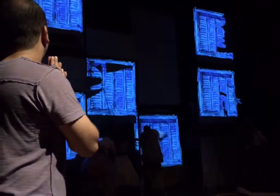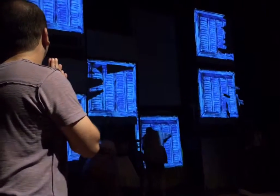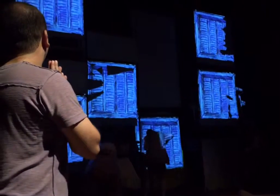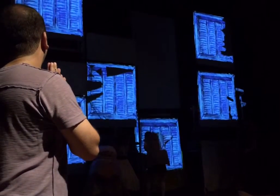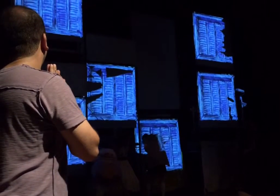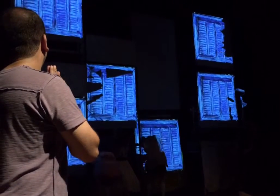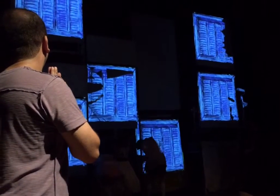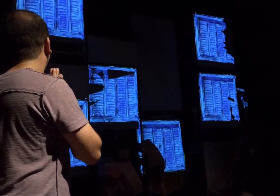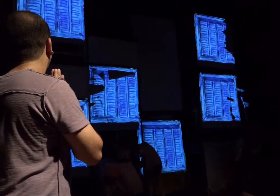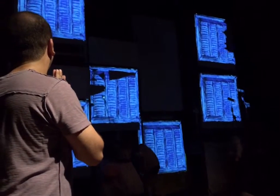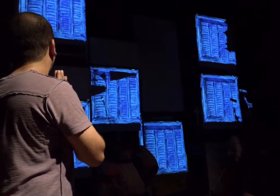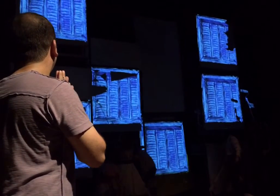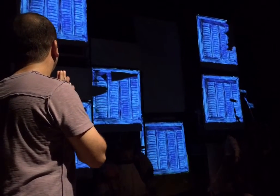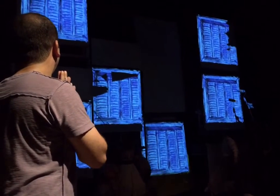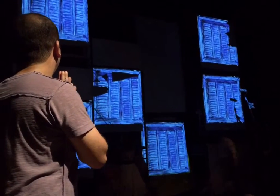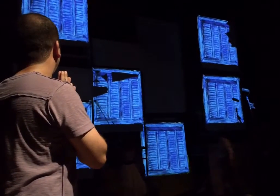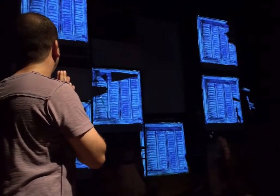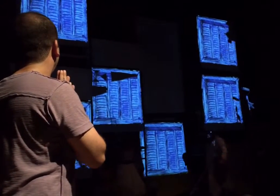Música Música